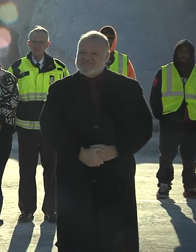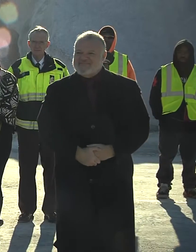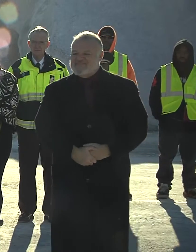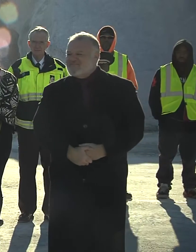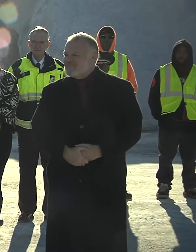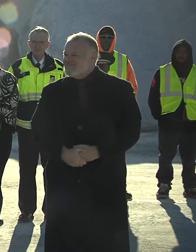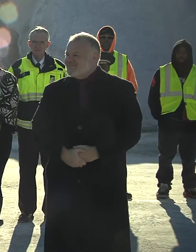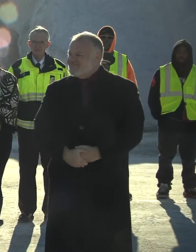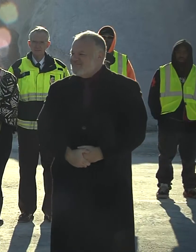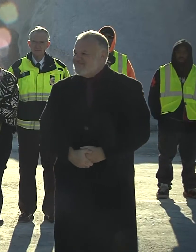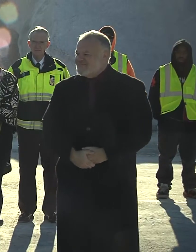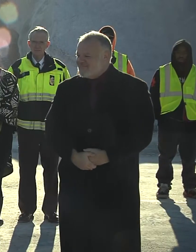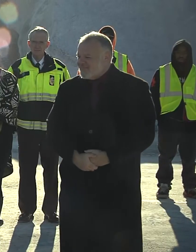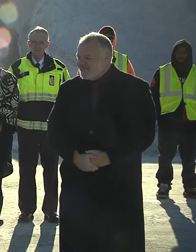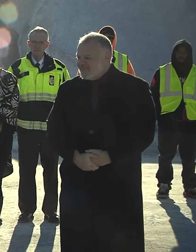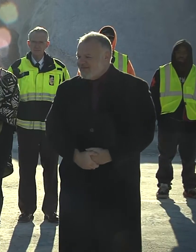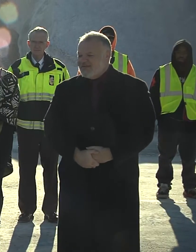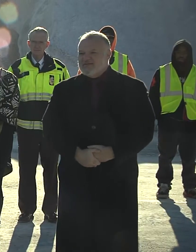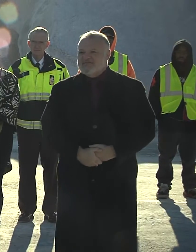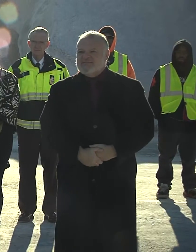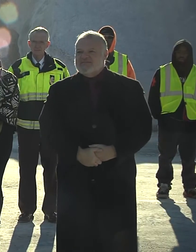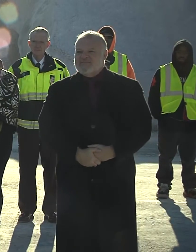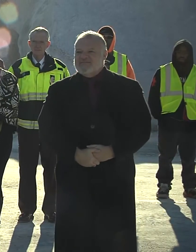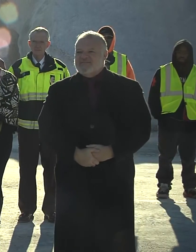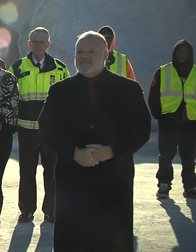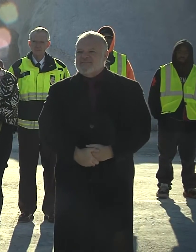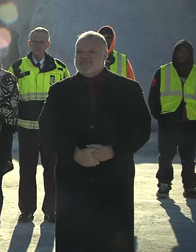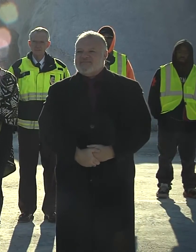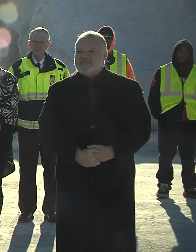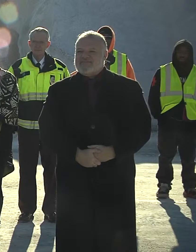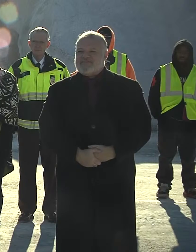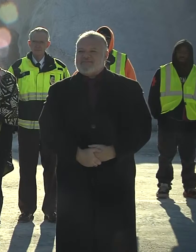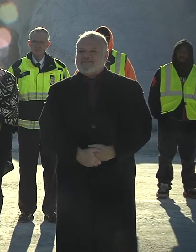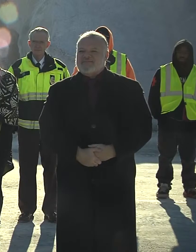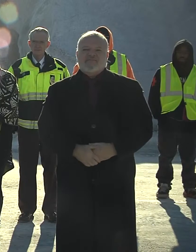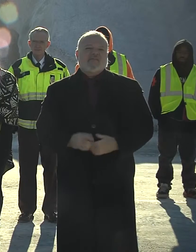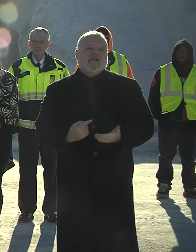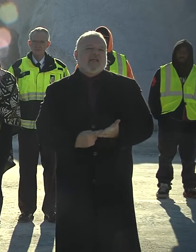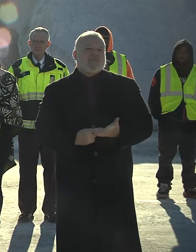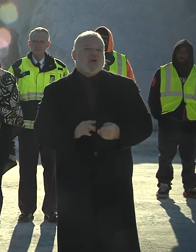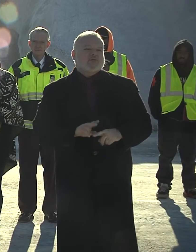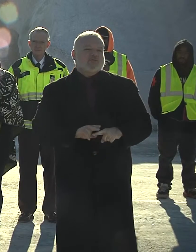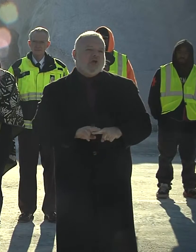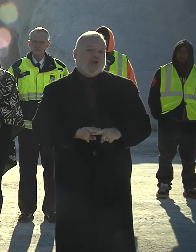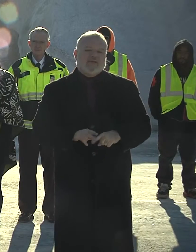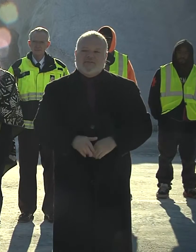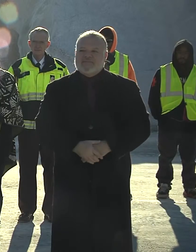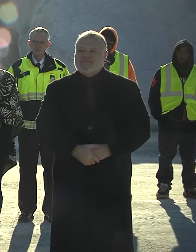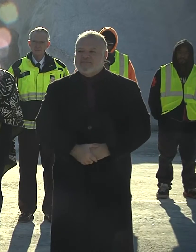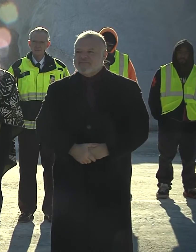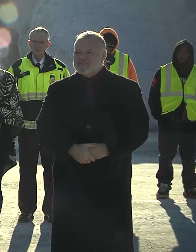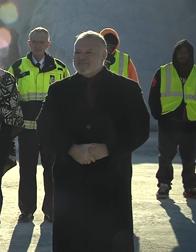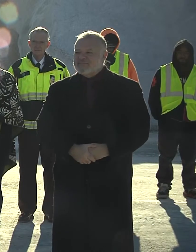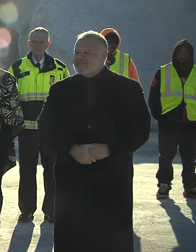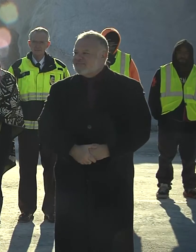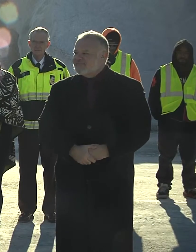Oficina de Obras Públicas va a utilizar para mantener nuestras calles seguras. Ahora tenemos nuestro propio